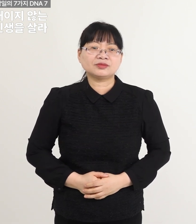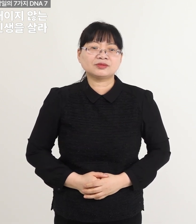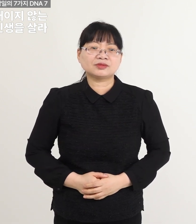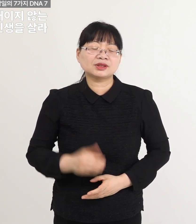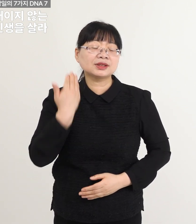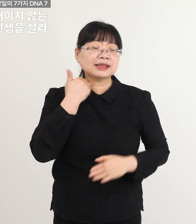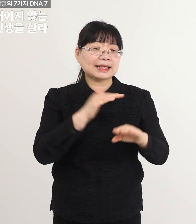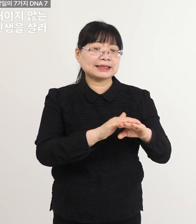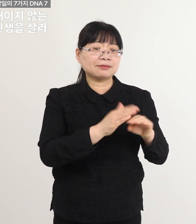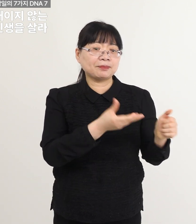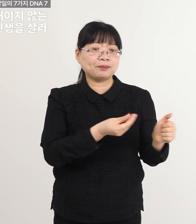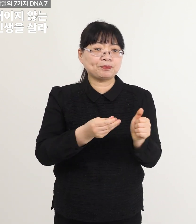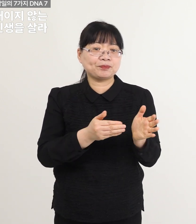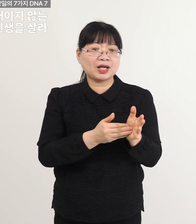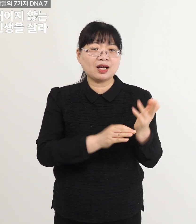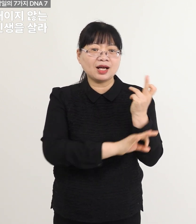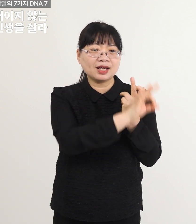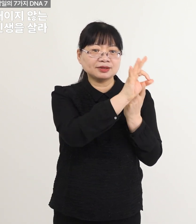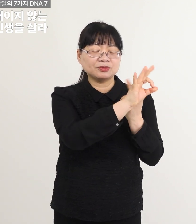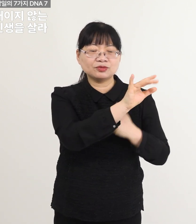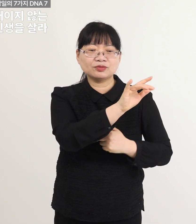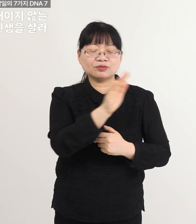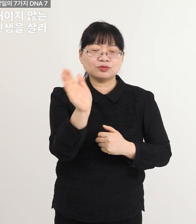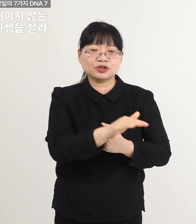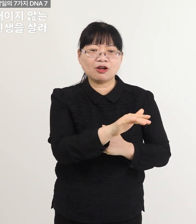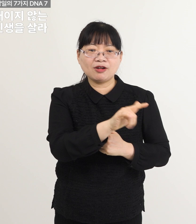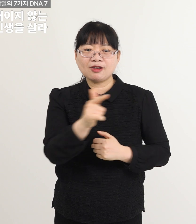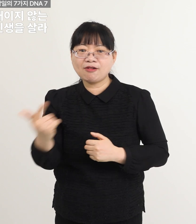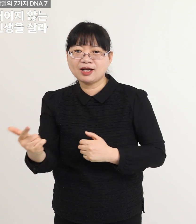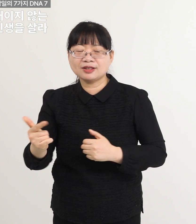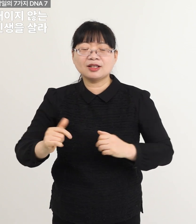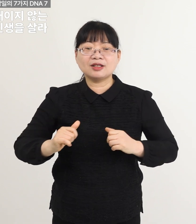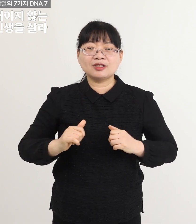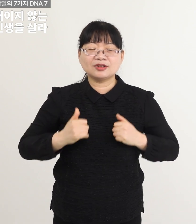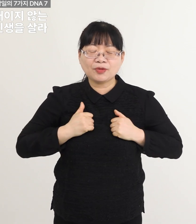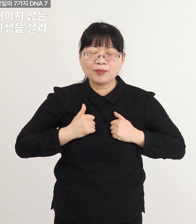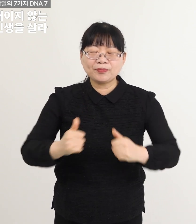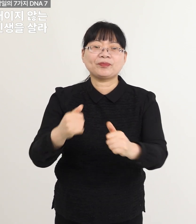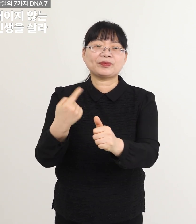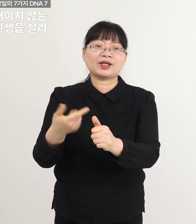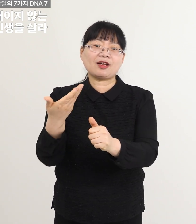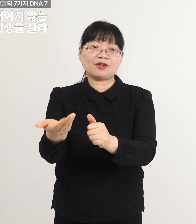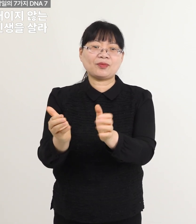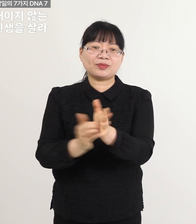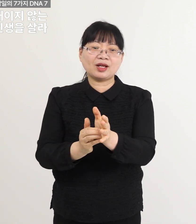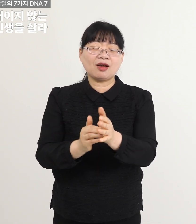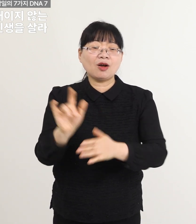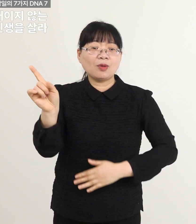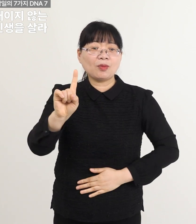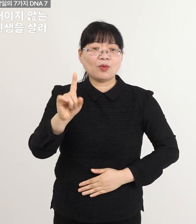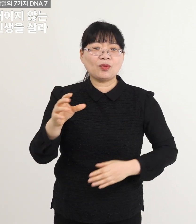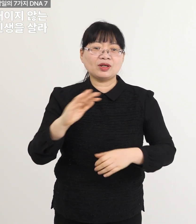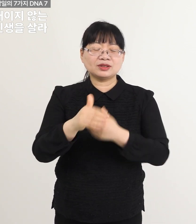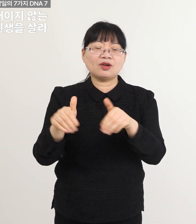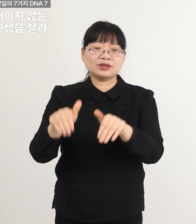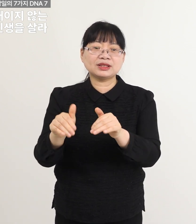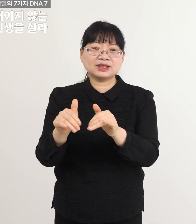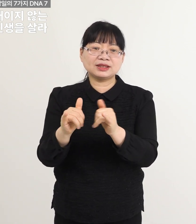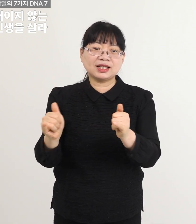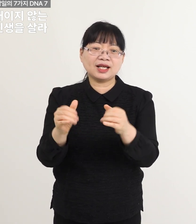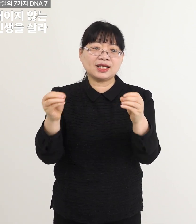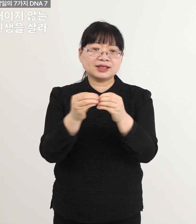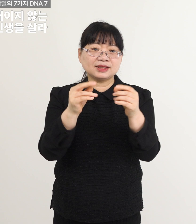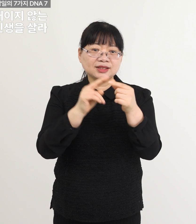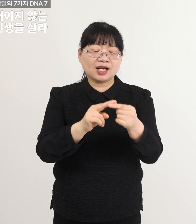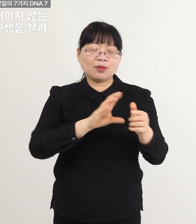집에 불러다가 아침부터 저녁까지 열심히 가르쳤어요. 뭐를? 선지자의 글과 모세의